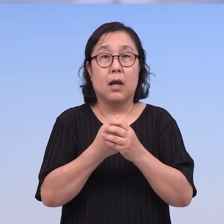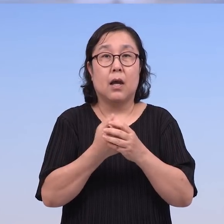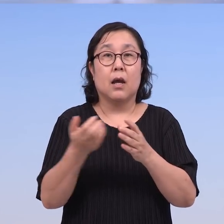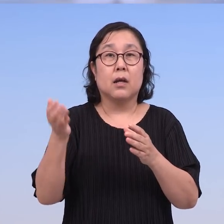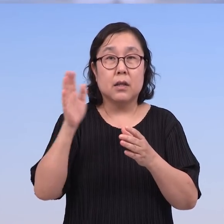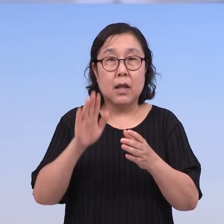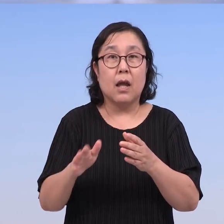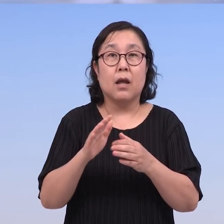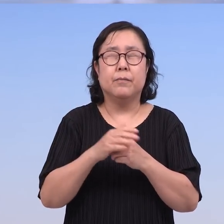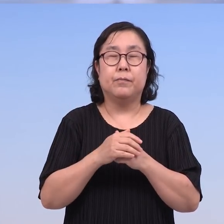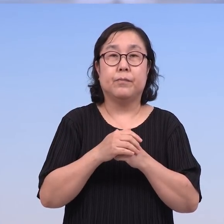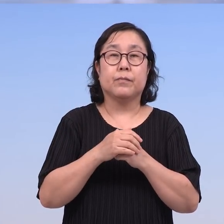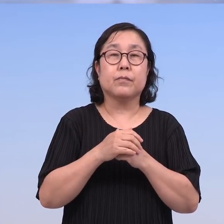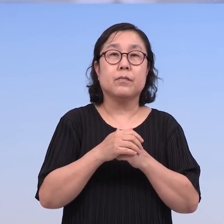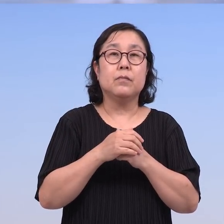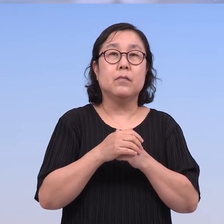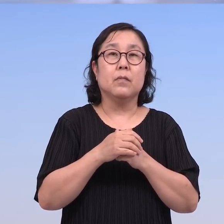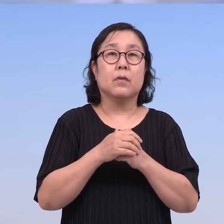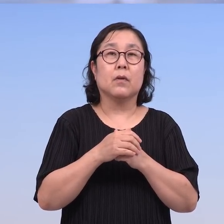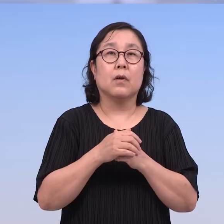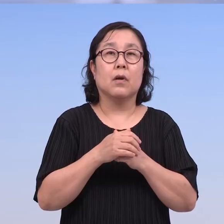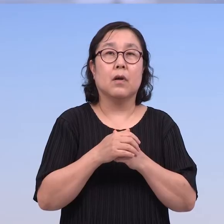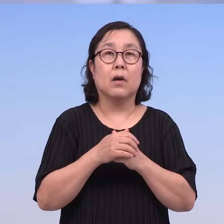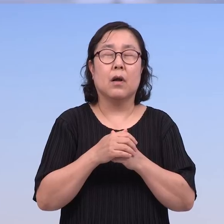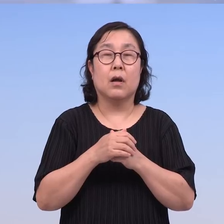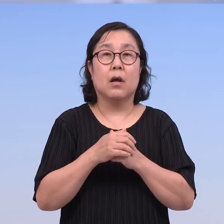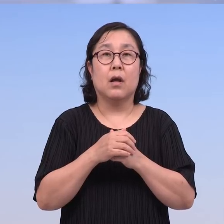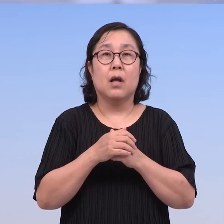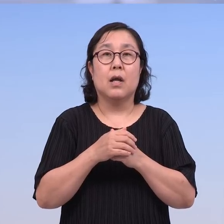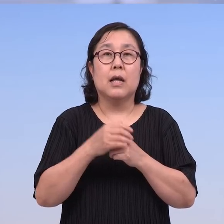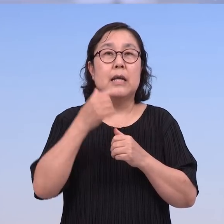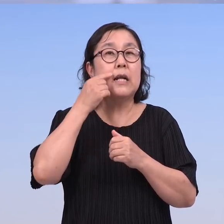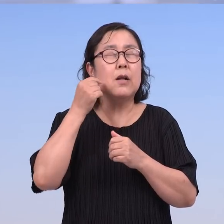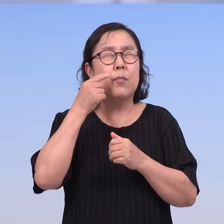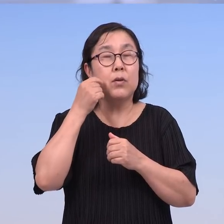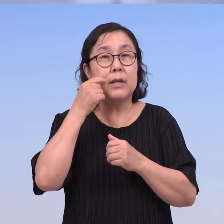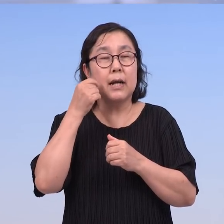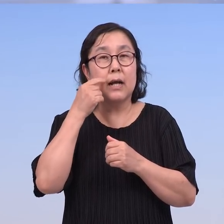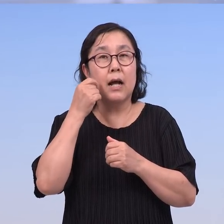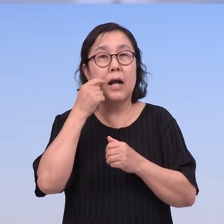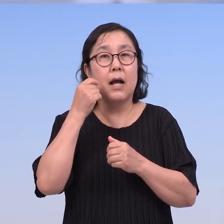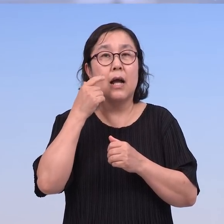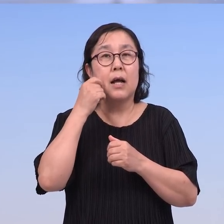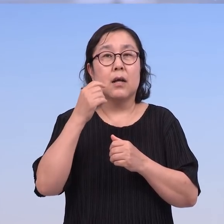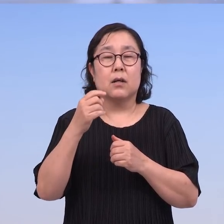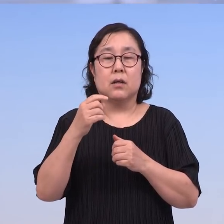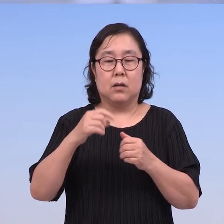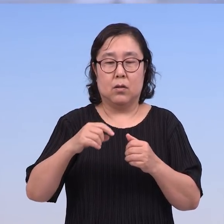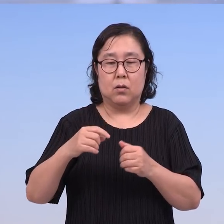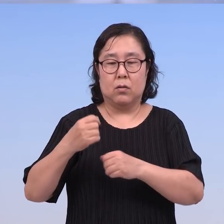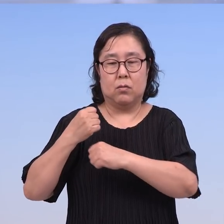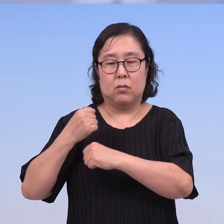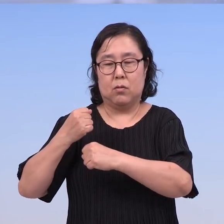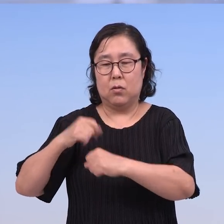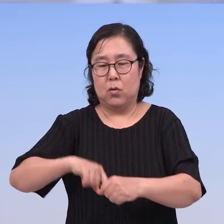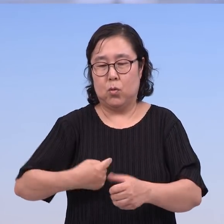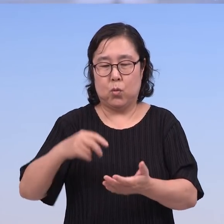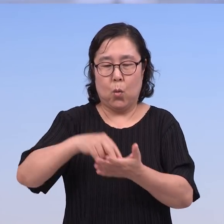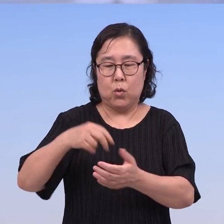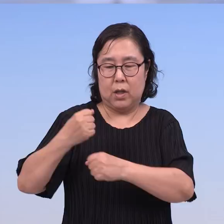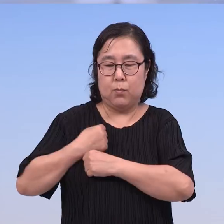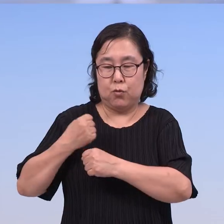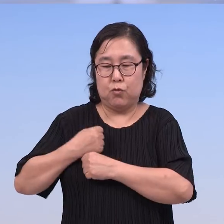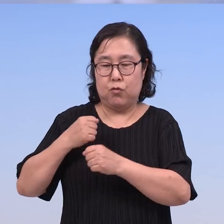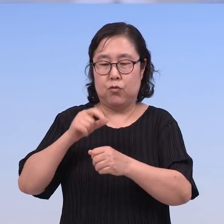변절을 해가지고 이제 오히려 이제 일본 그 일제에다가 독립군 명단을 이제